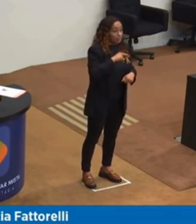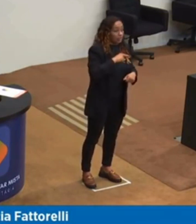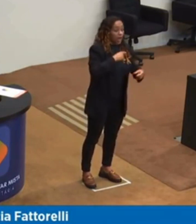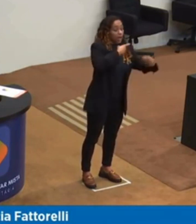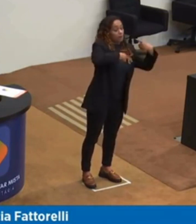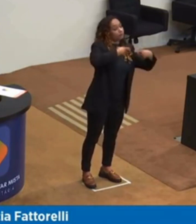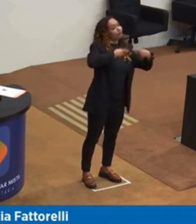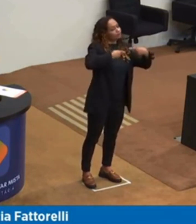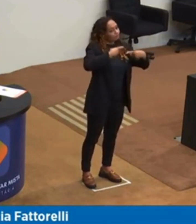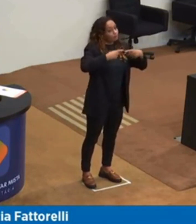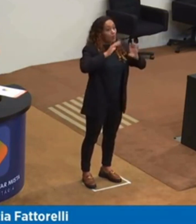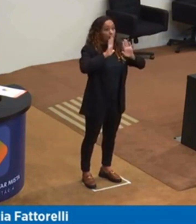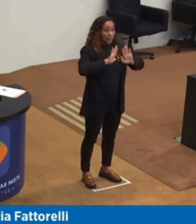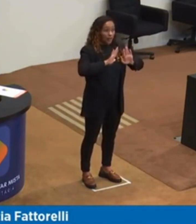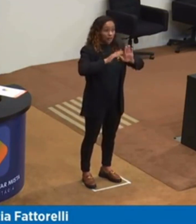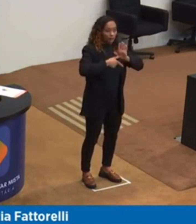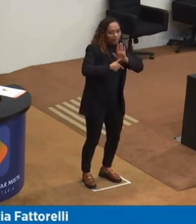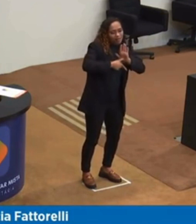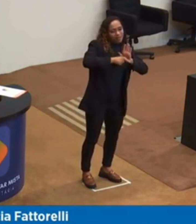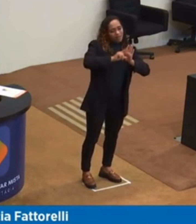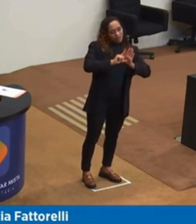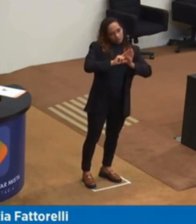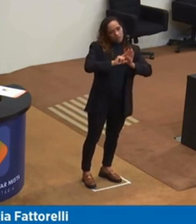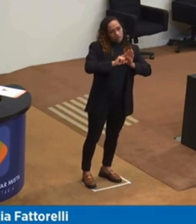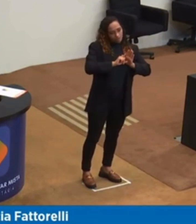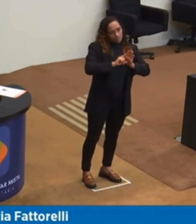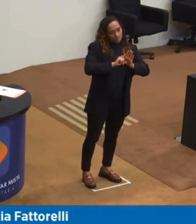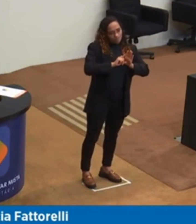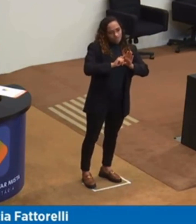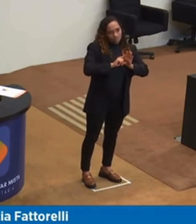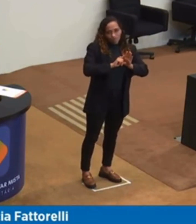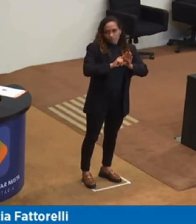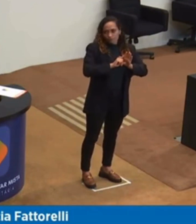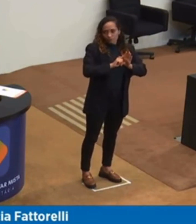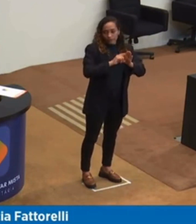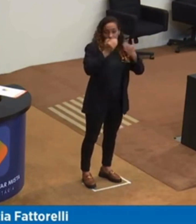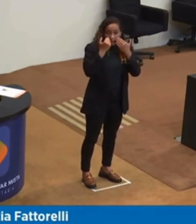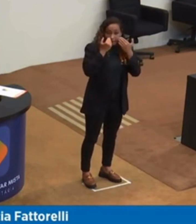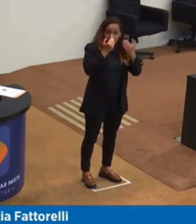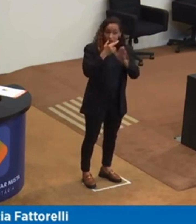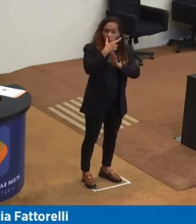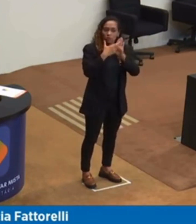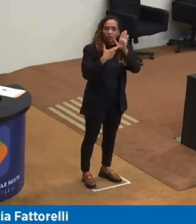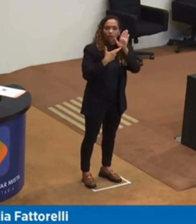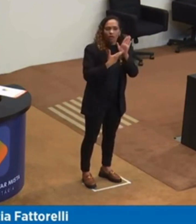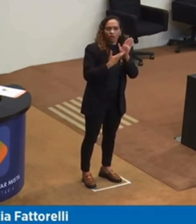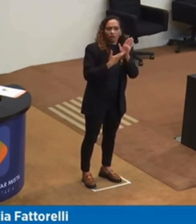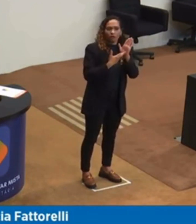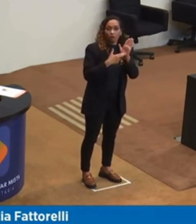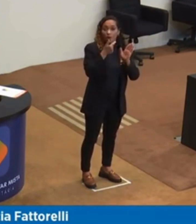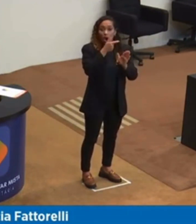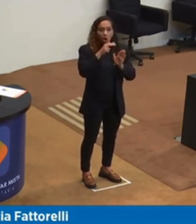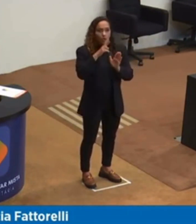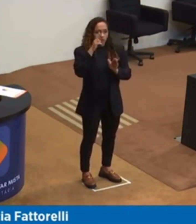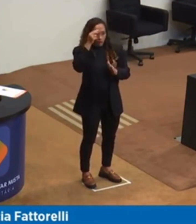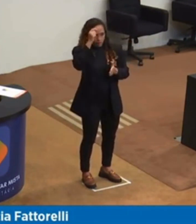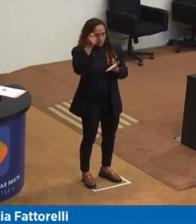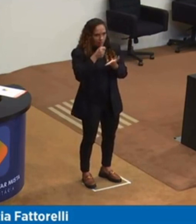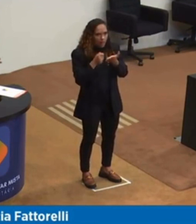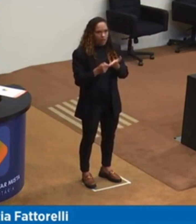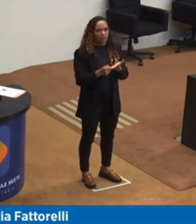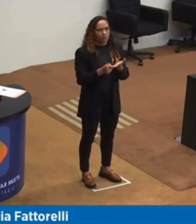os debates foram bem antes da apresentação do relatório pelo relator.